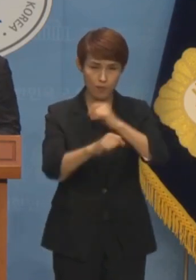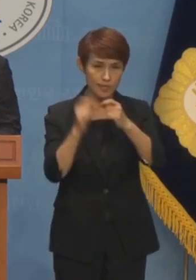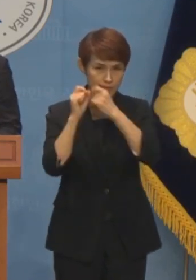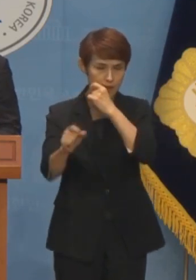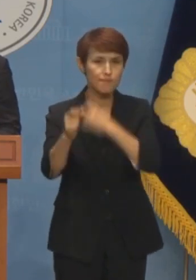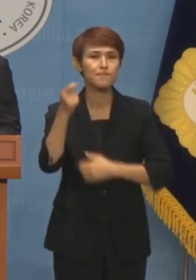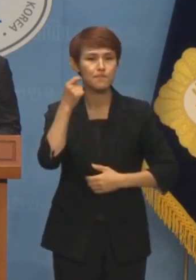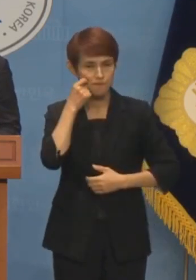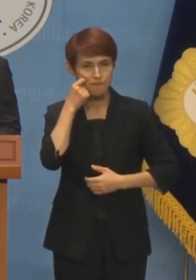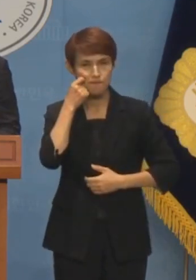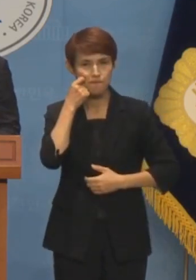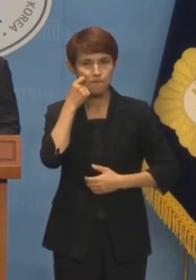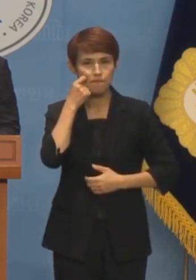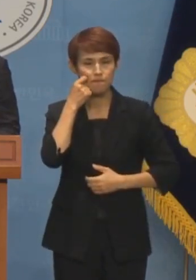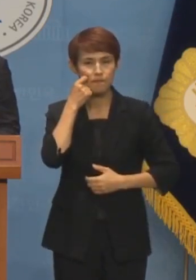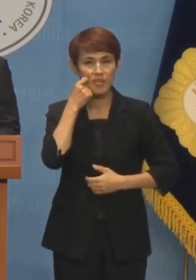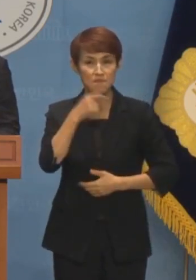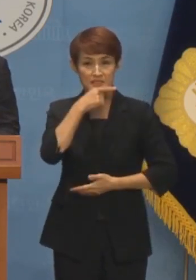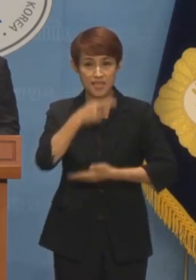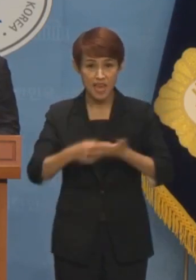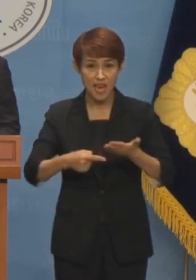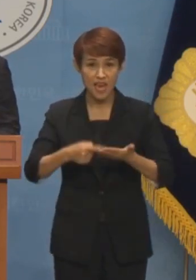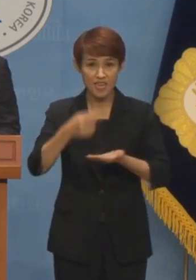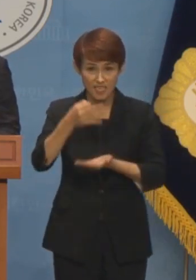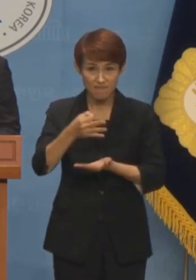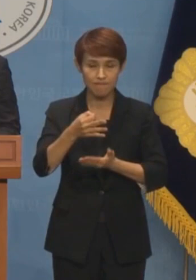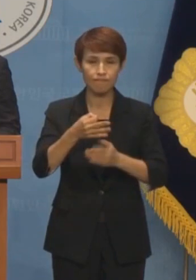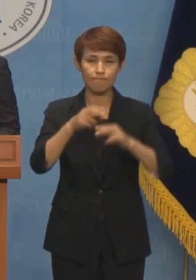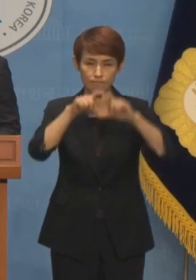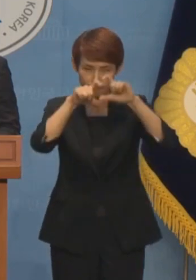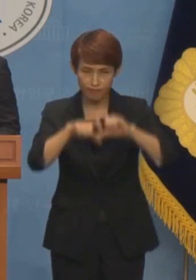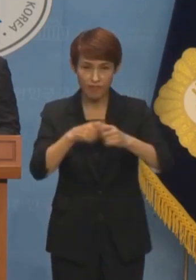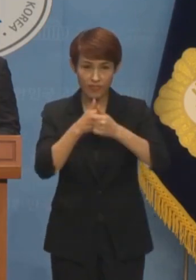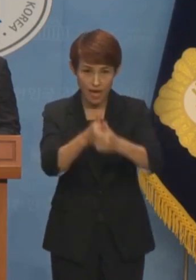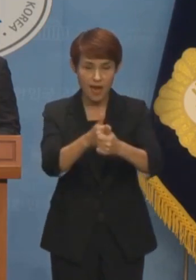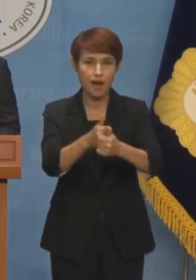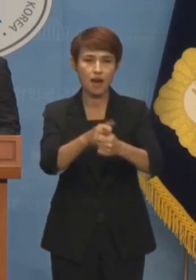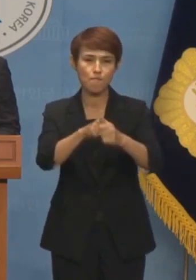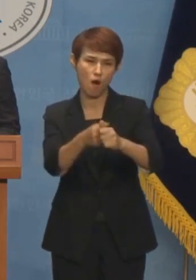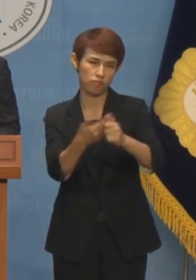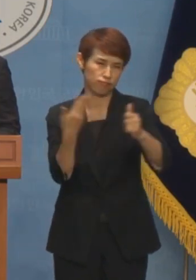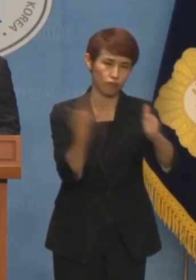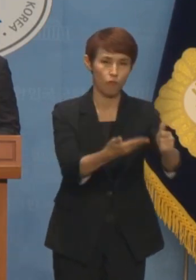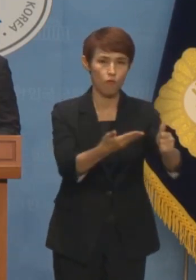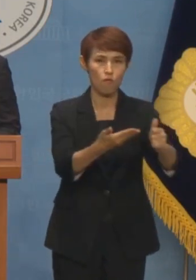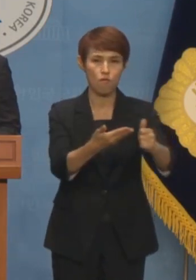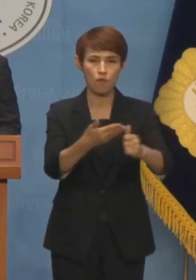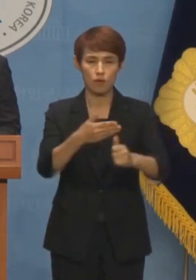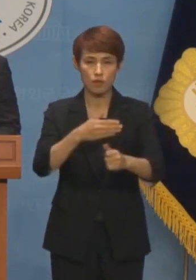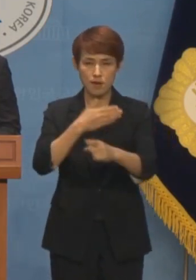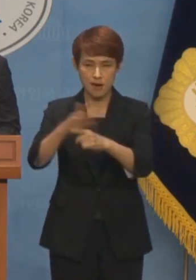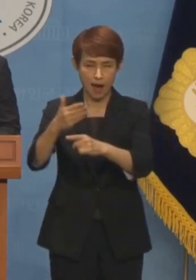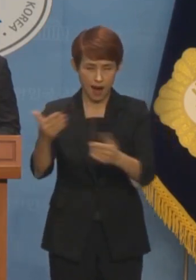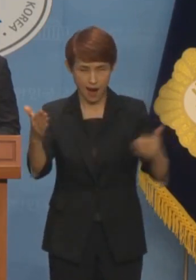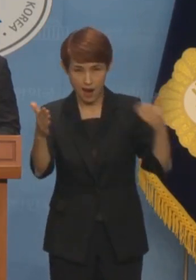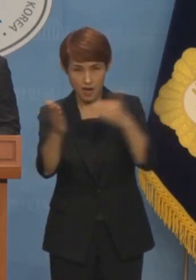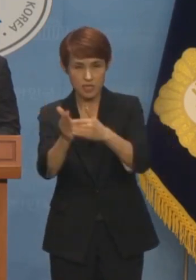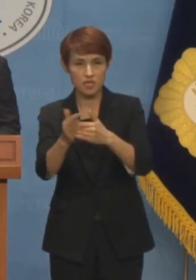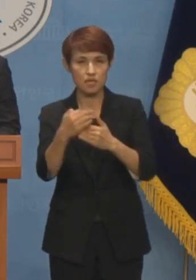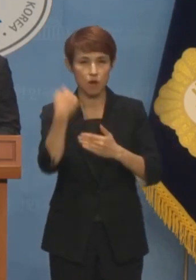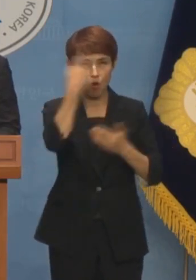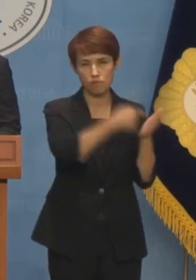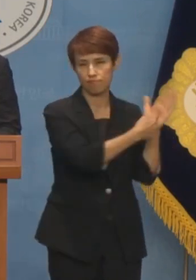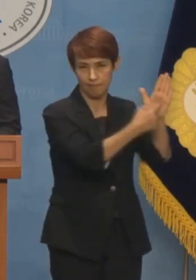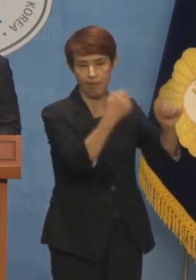못하게 변제하지 못한 피해 금액에 비례해 처벌하고 변제할 때까지 신상 공개하고 피해 변제를 국가